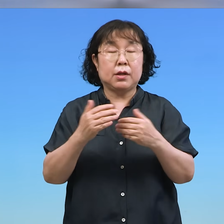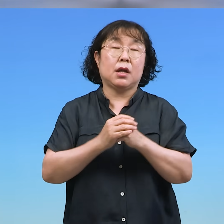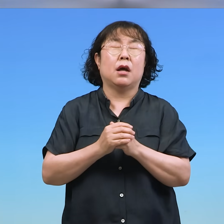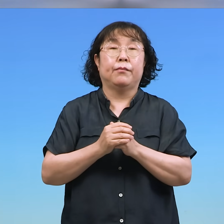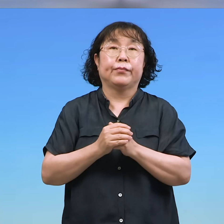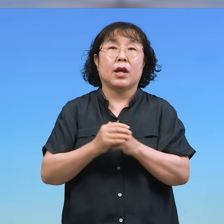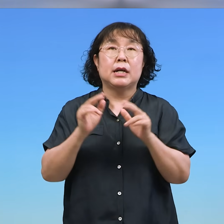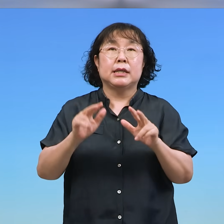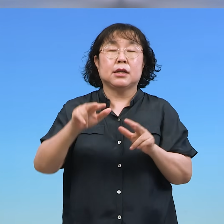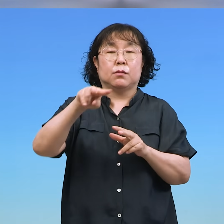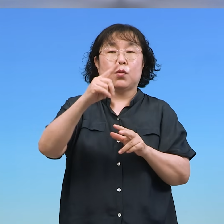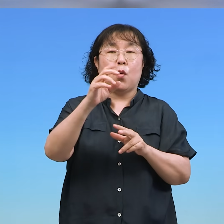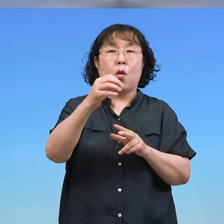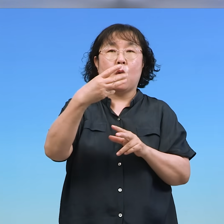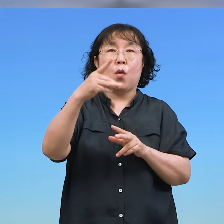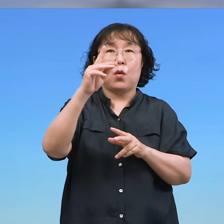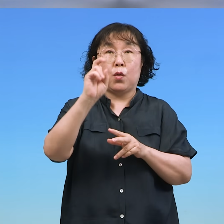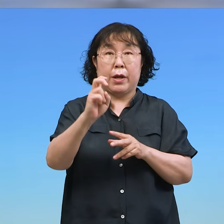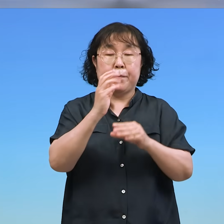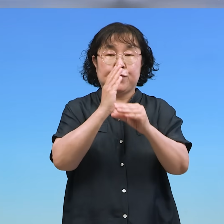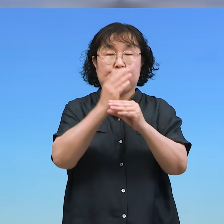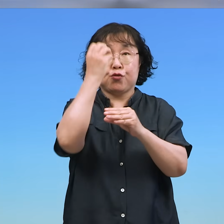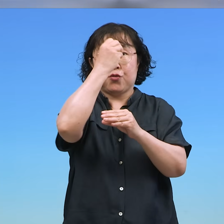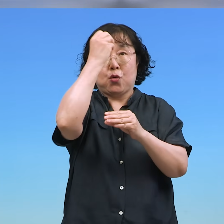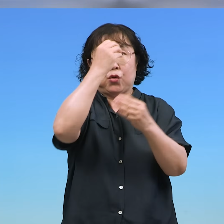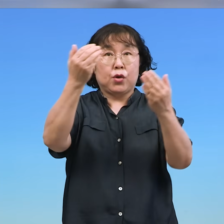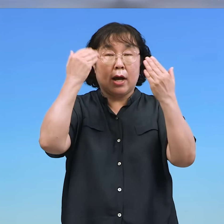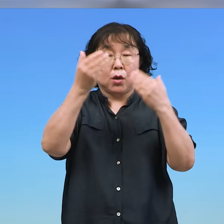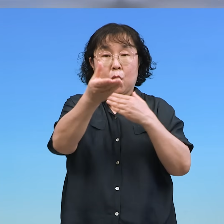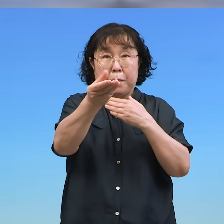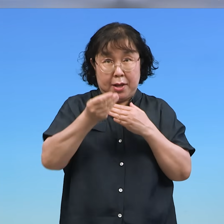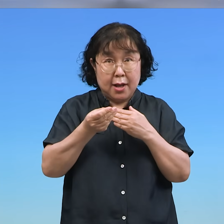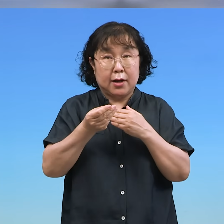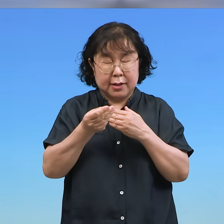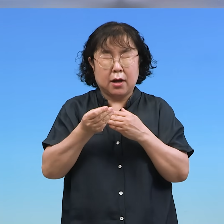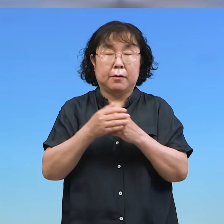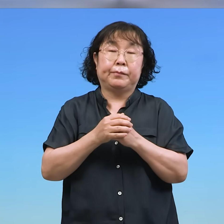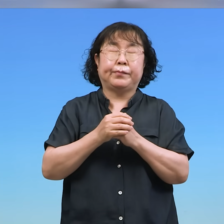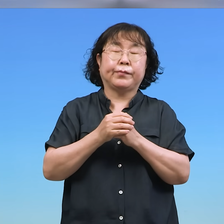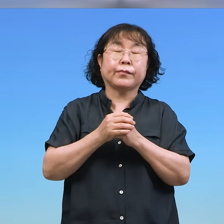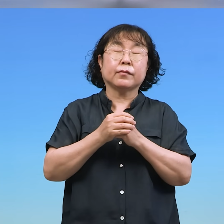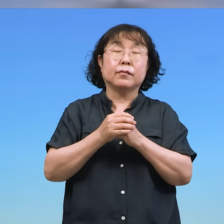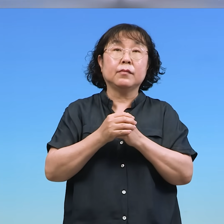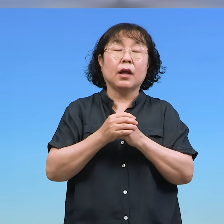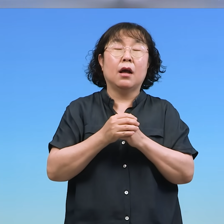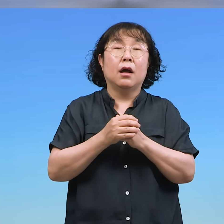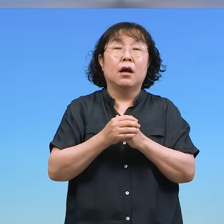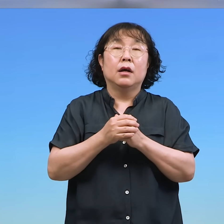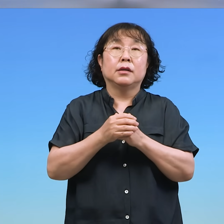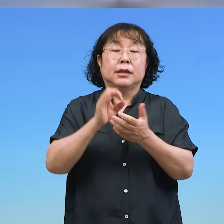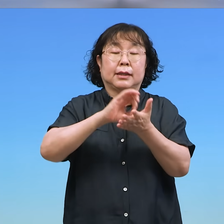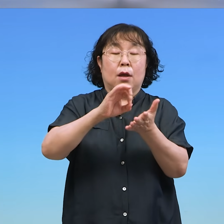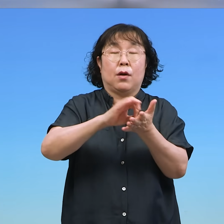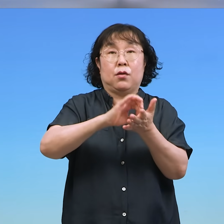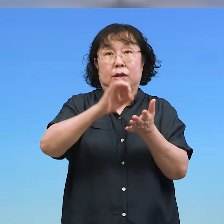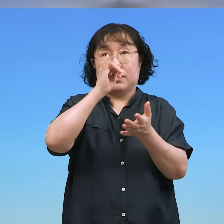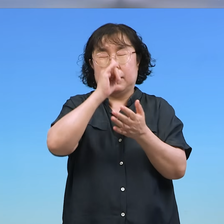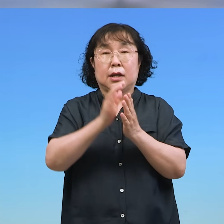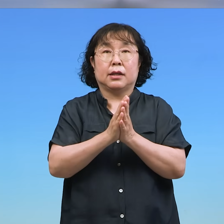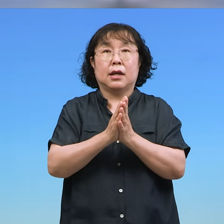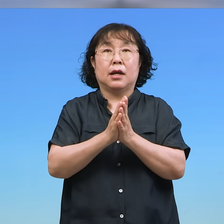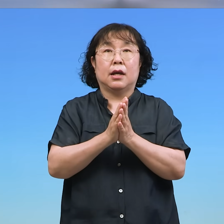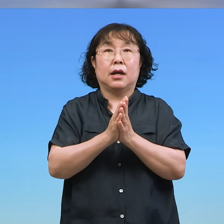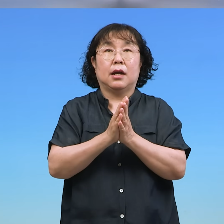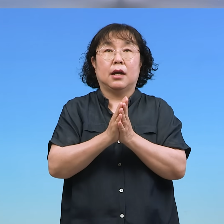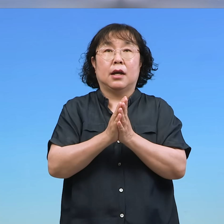있지 않습니까? 뭐 처음 시작부터 이제 초창기부터 강당을 빌려가지고 이제 교회가 예배실로